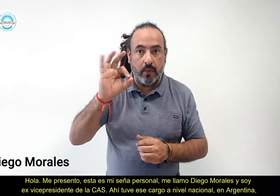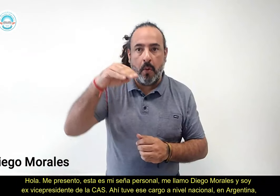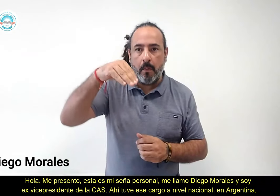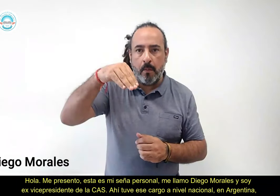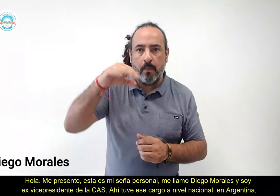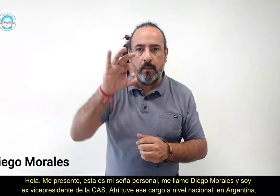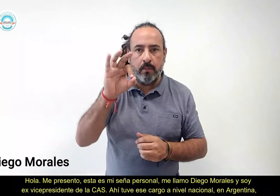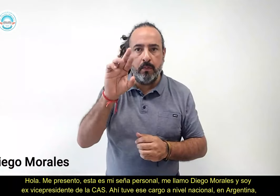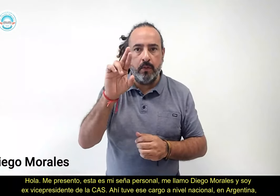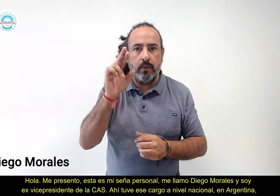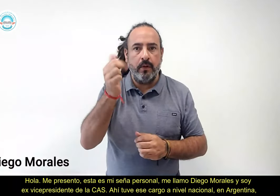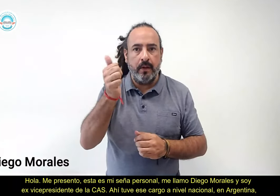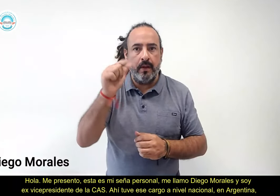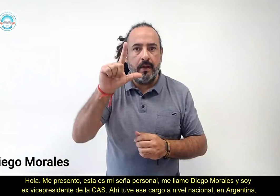Morales